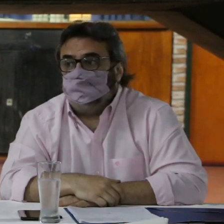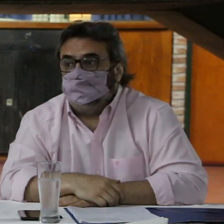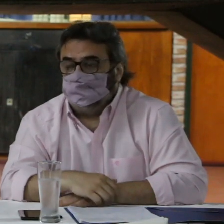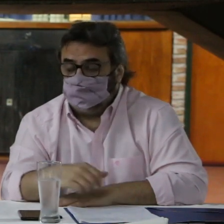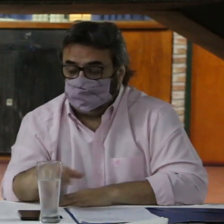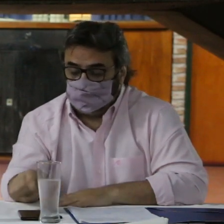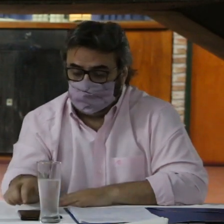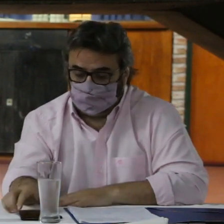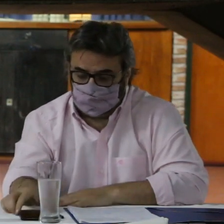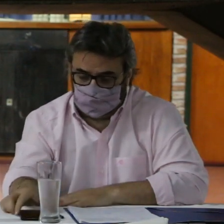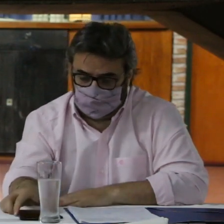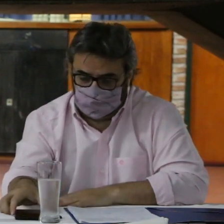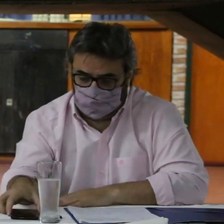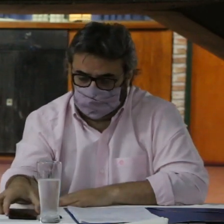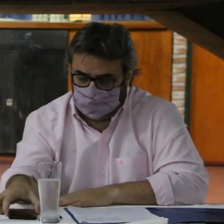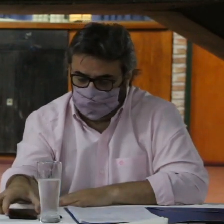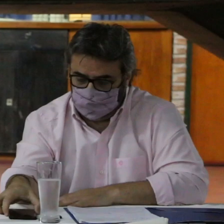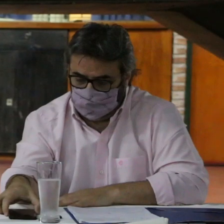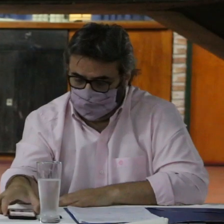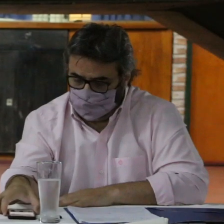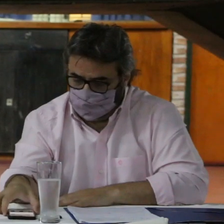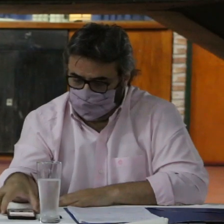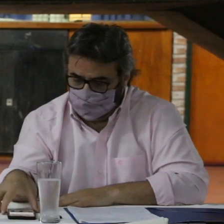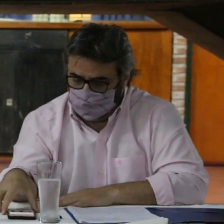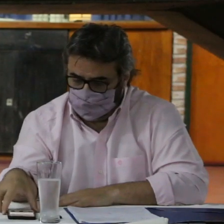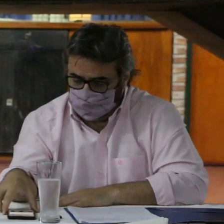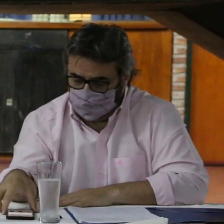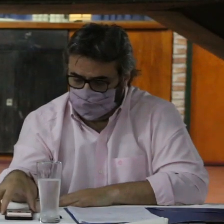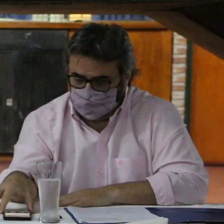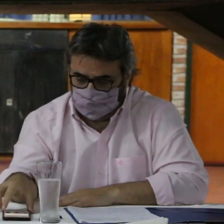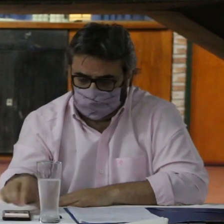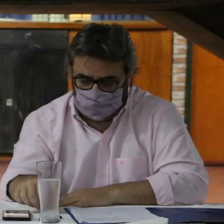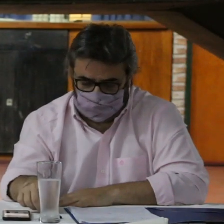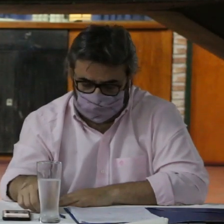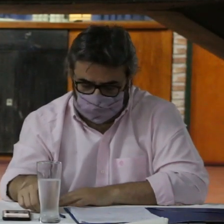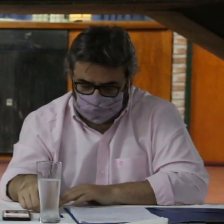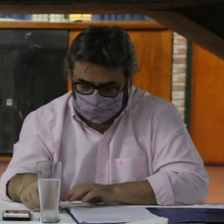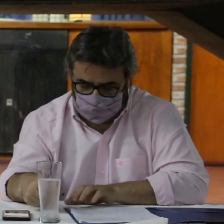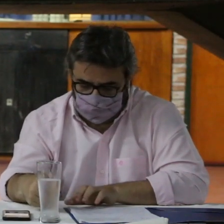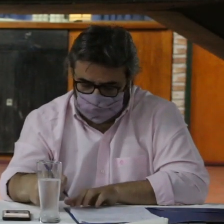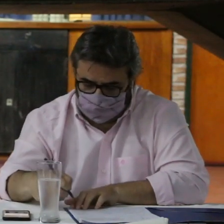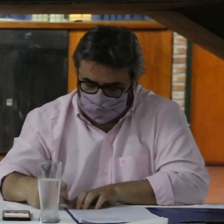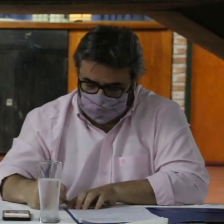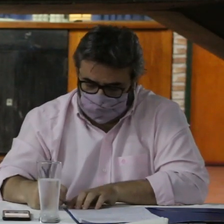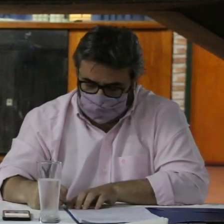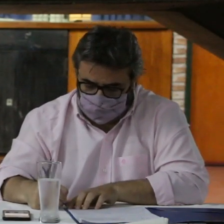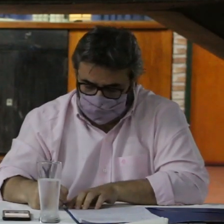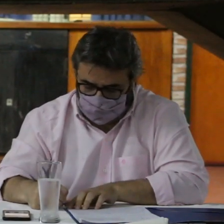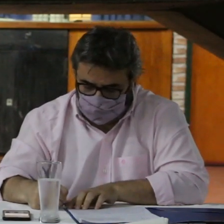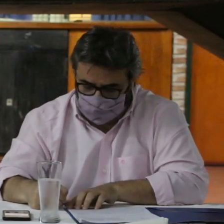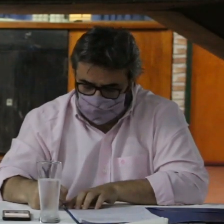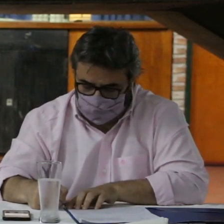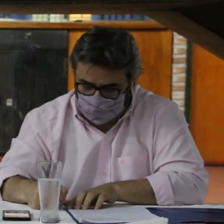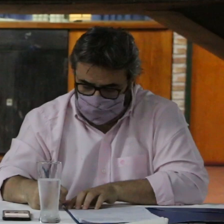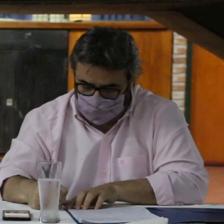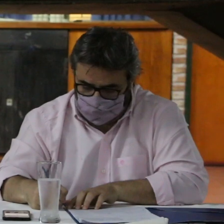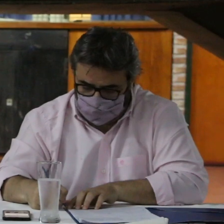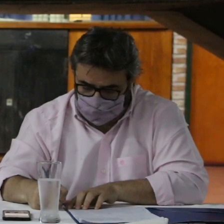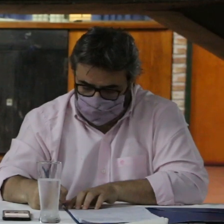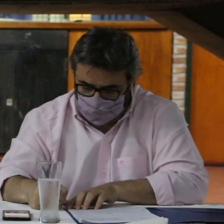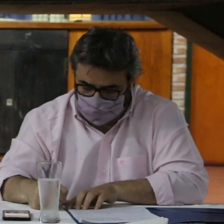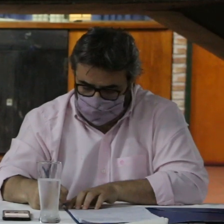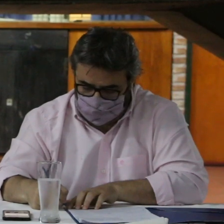bastante profundo en Ituzaingó, Eliana González de Martino, que es la jefa regional de